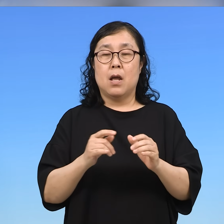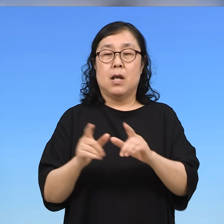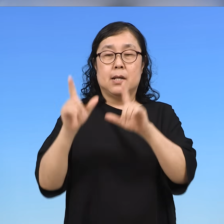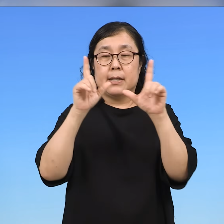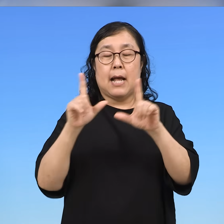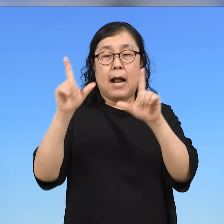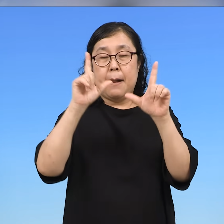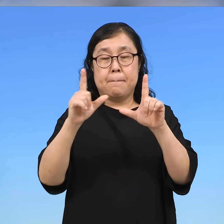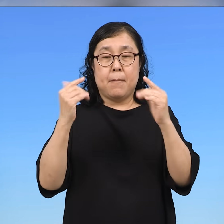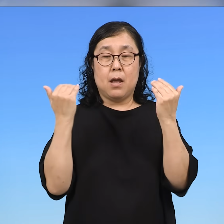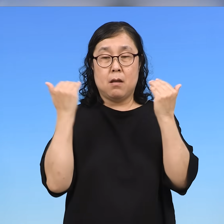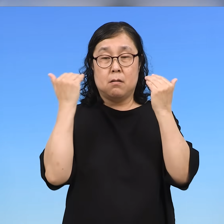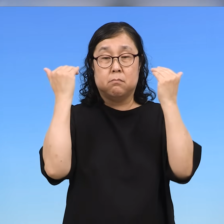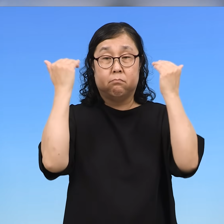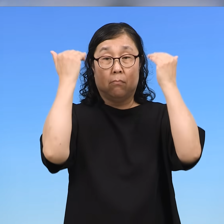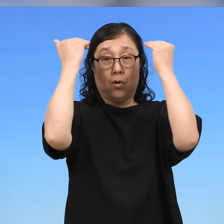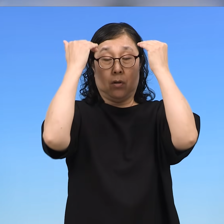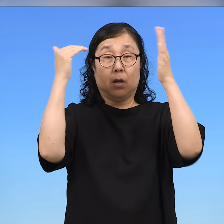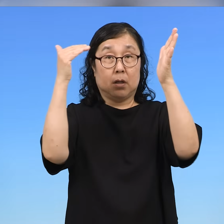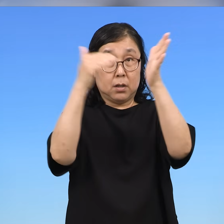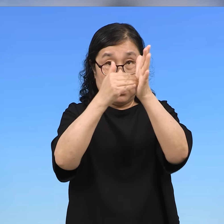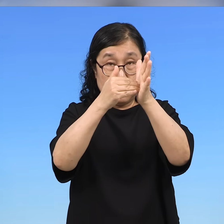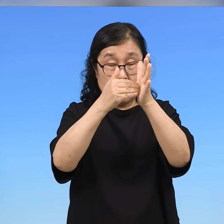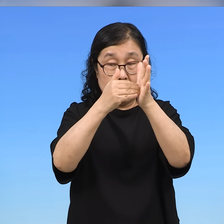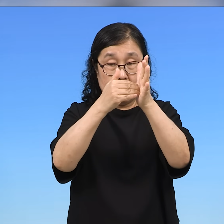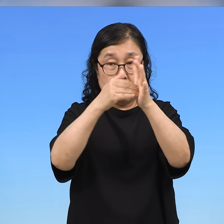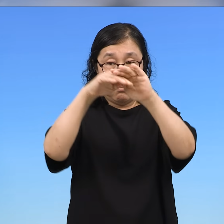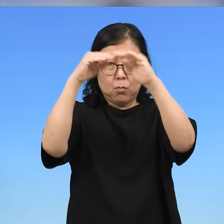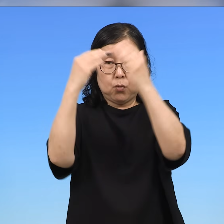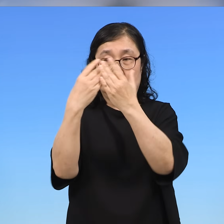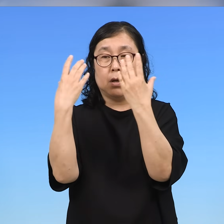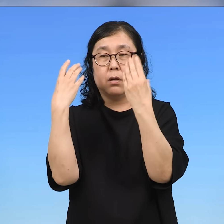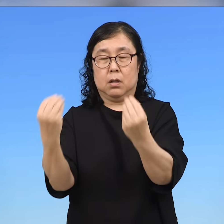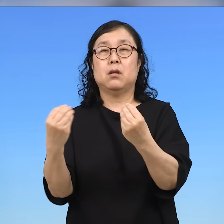인생의 성장이 끝나면 끝 아닙니까?